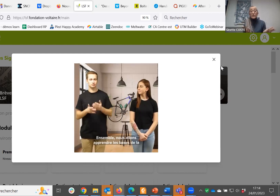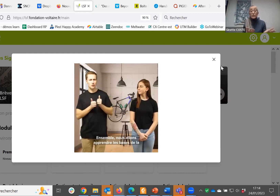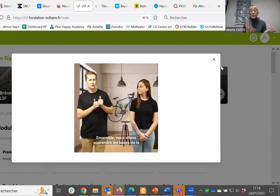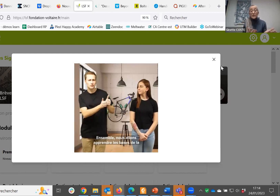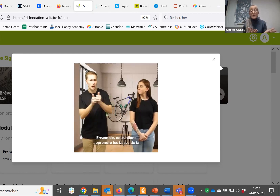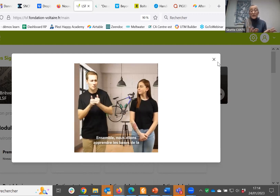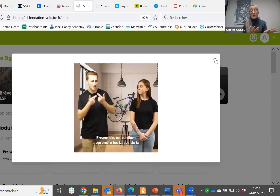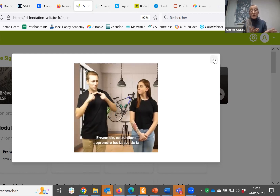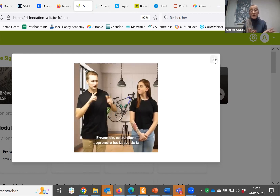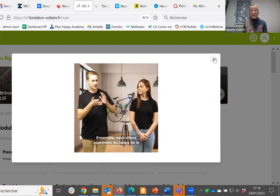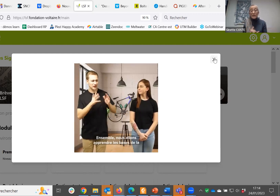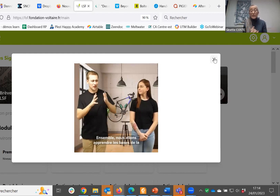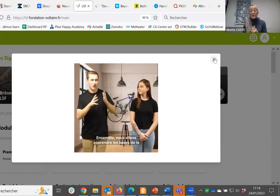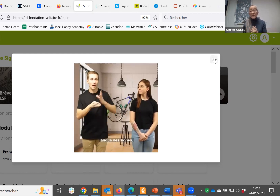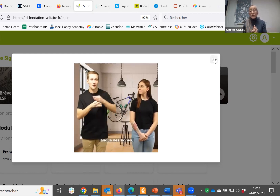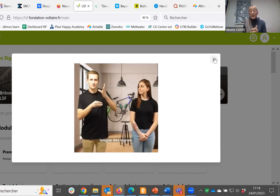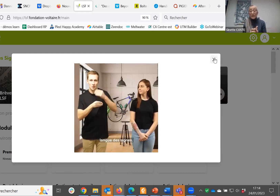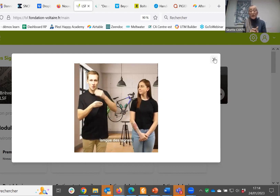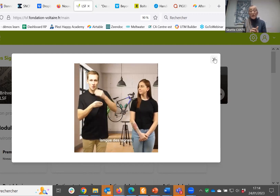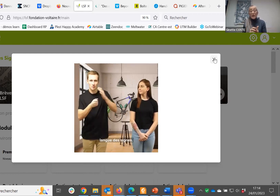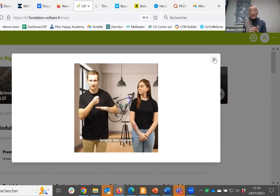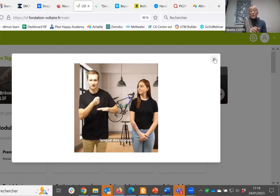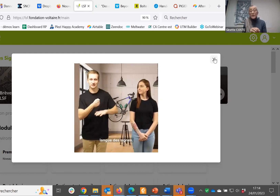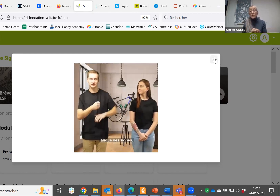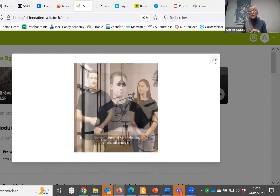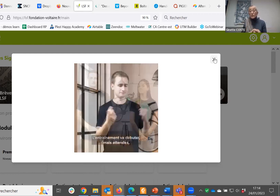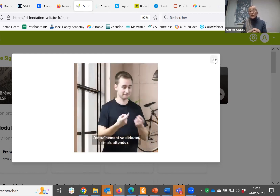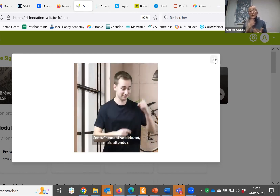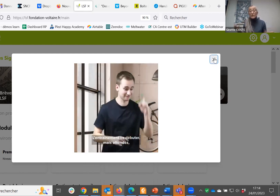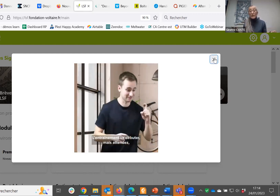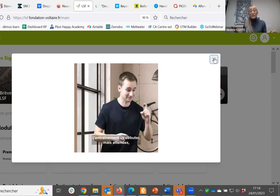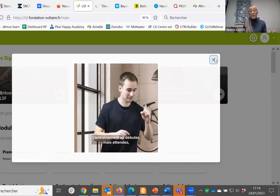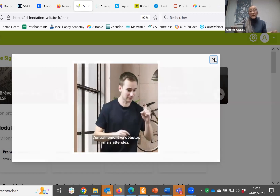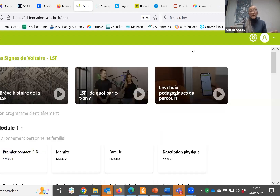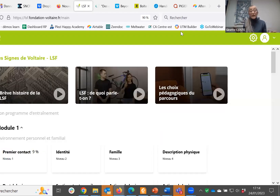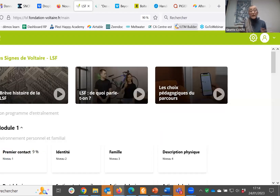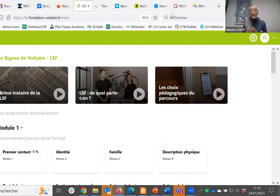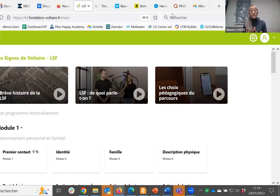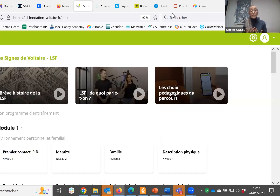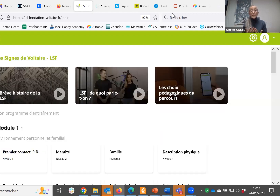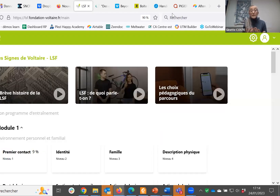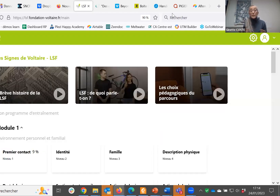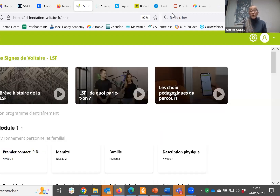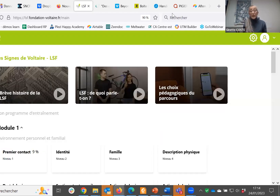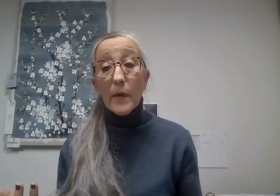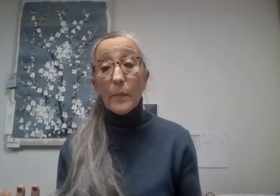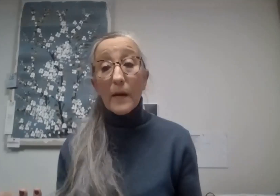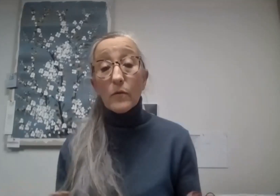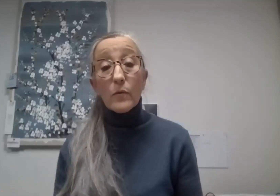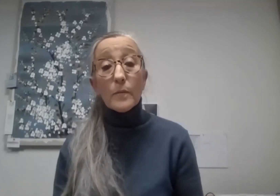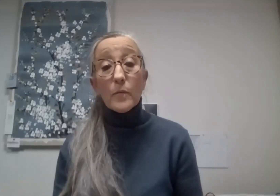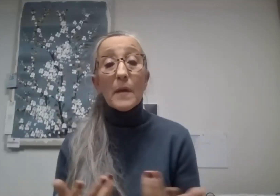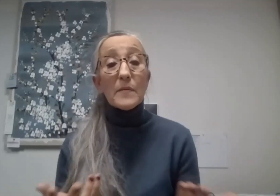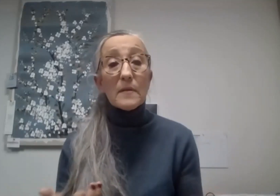savez, un sourd au quotidien, Charles-Henri l'a très bien dit tout à l'heure, une personne sourde, quand elle se lève le matin, elle a une vie qui est programmée